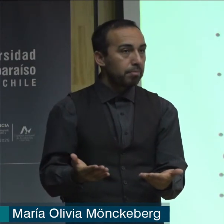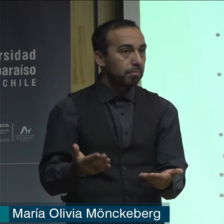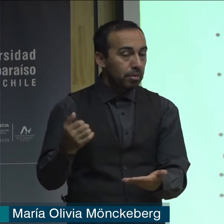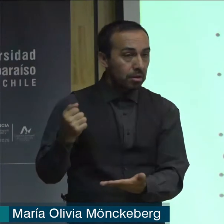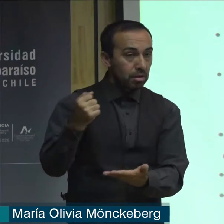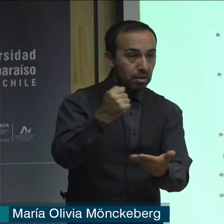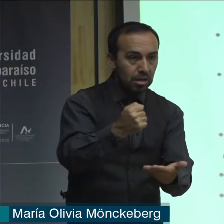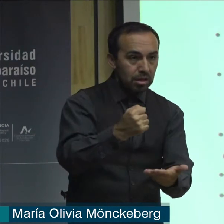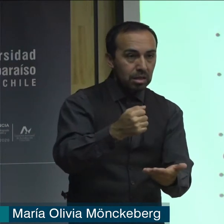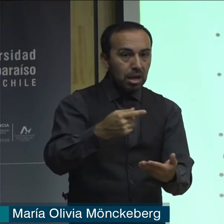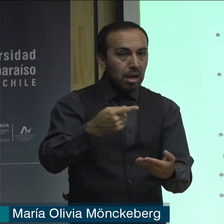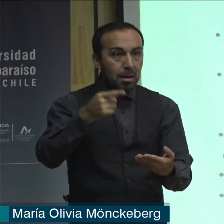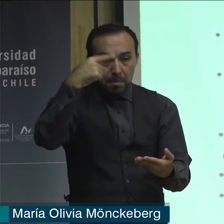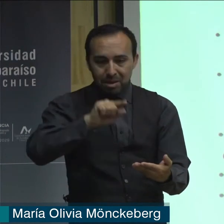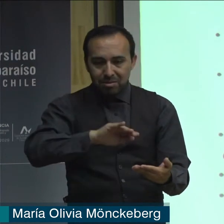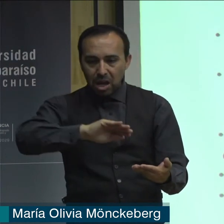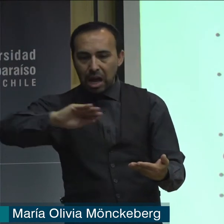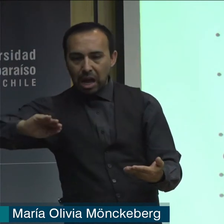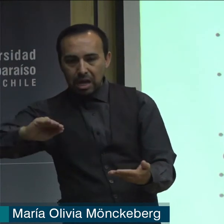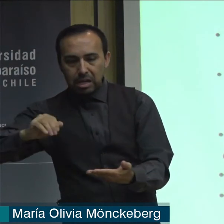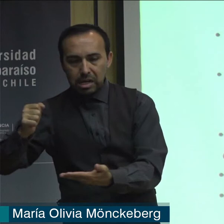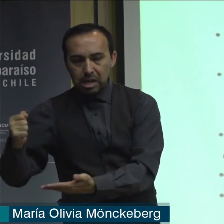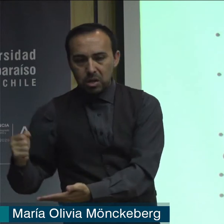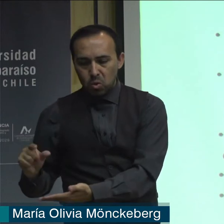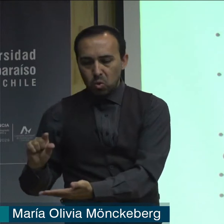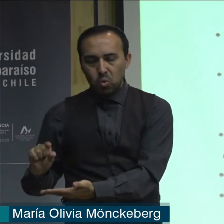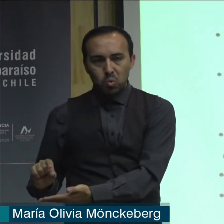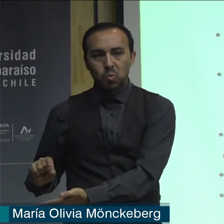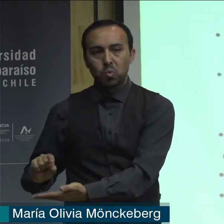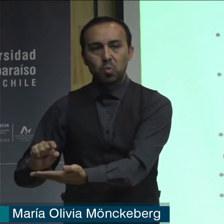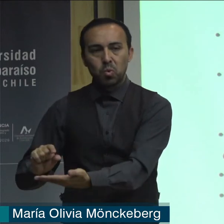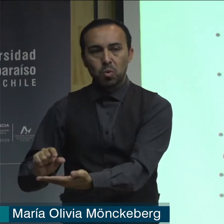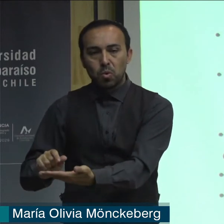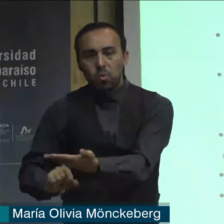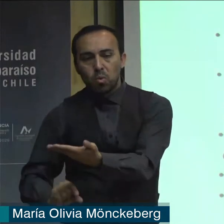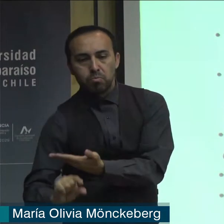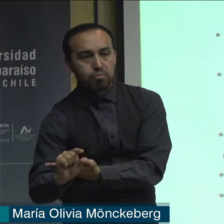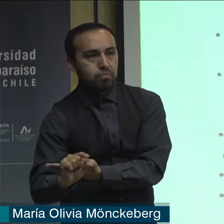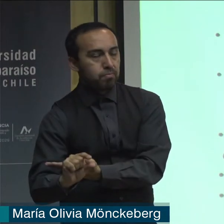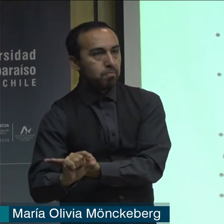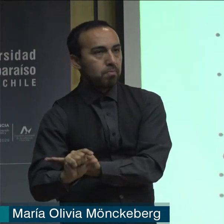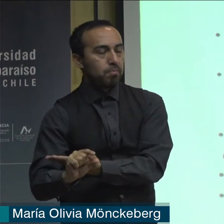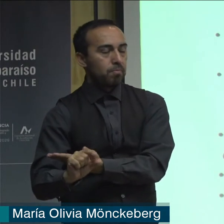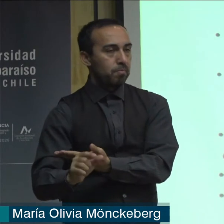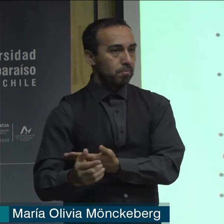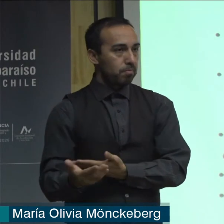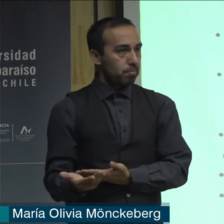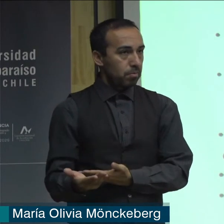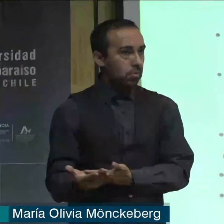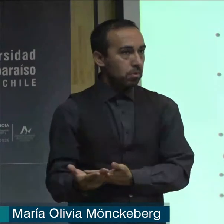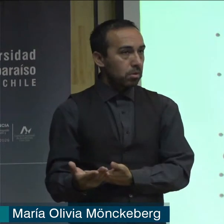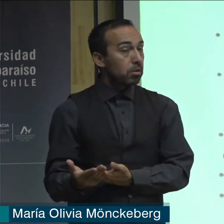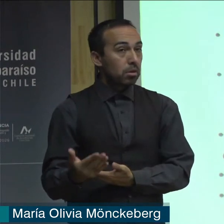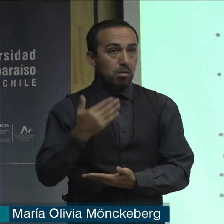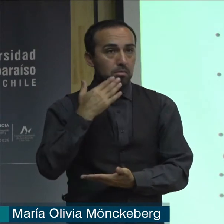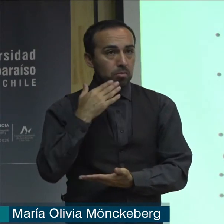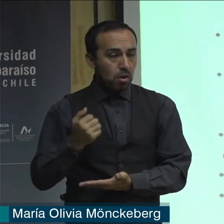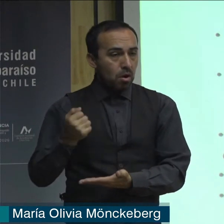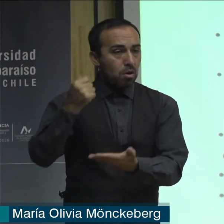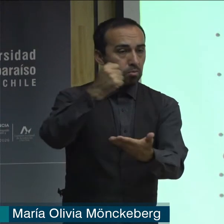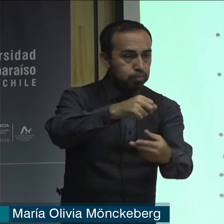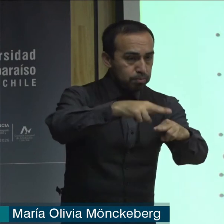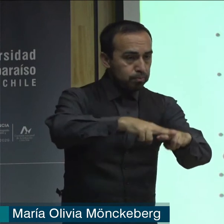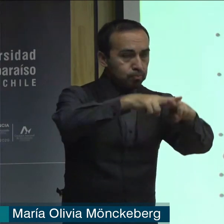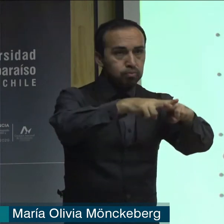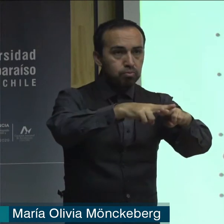indirecto que después se transformó una cuestión muy polémica los fondos concursables para investigación